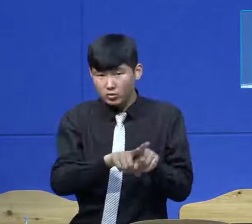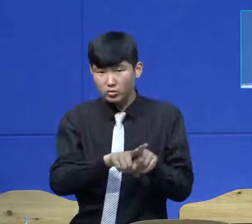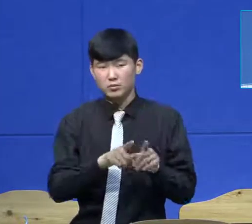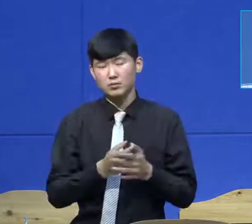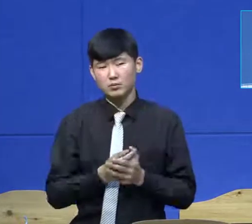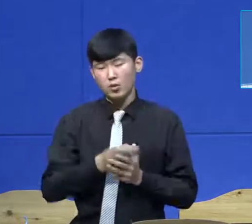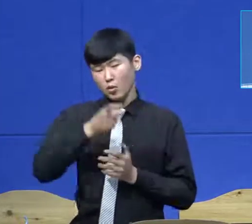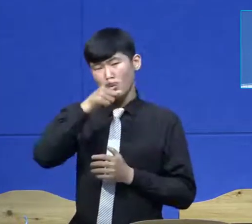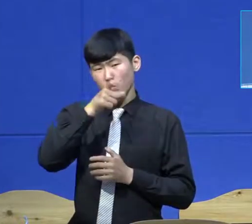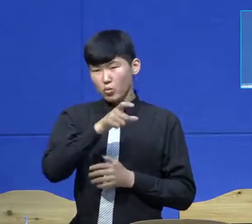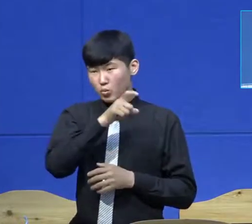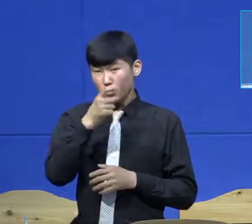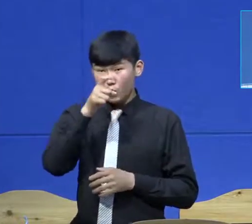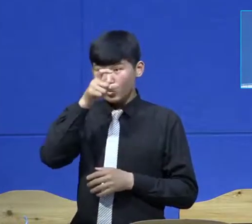тулд.